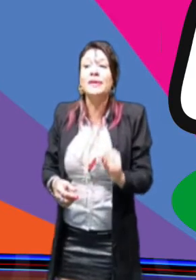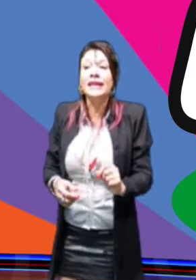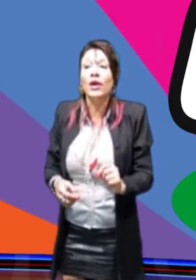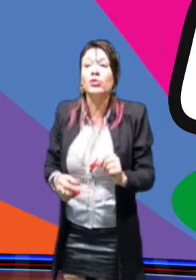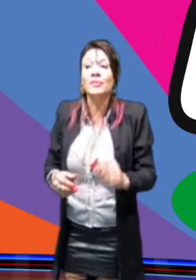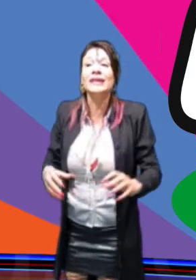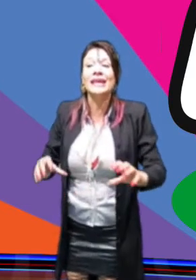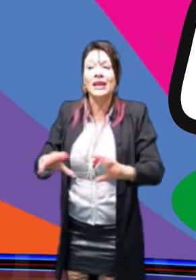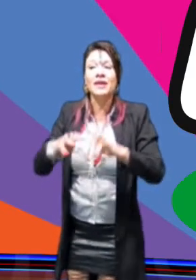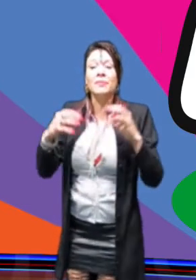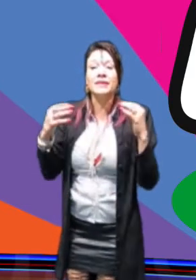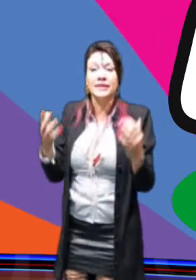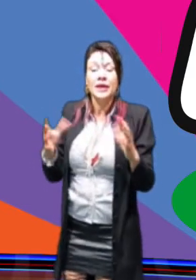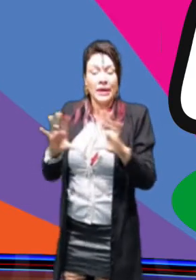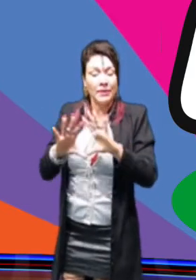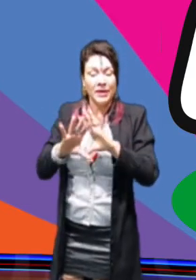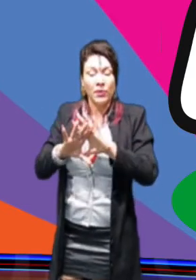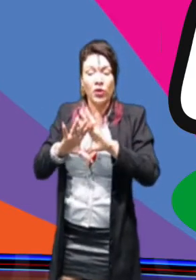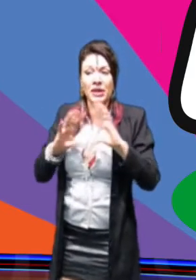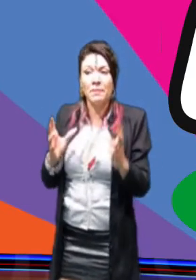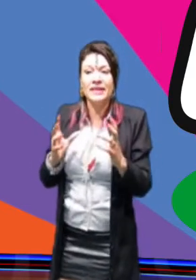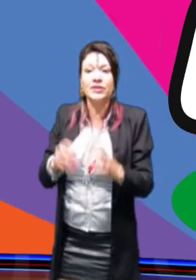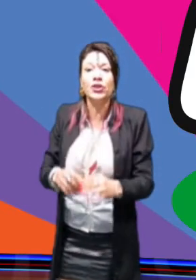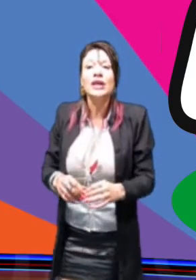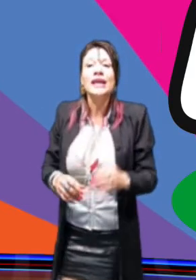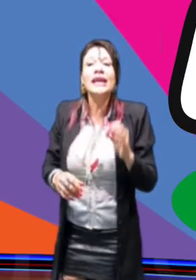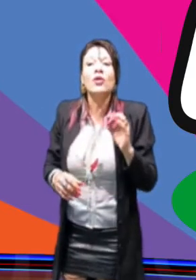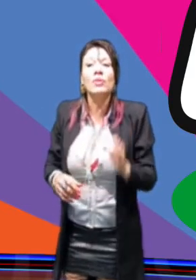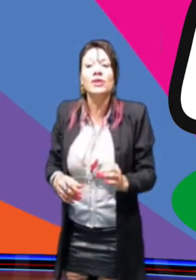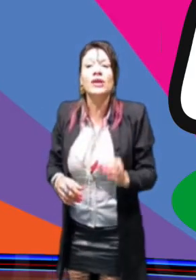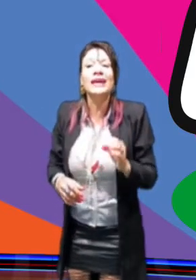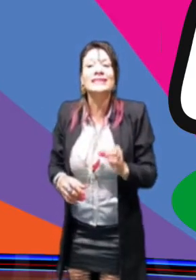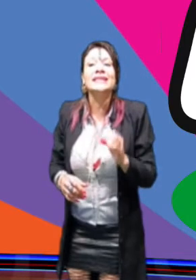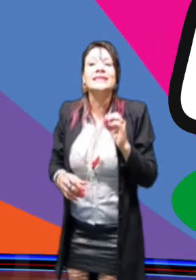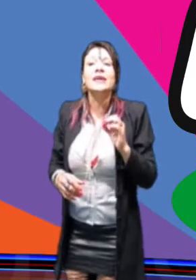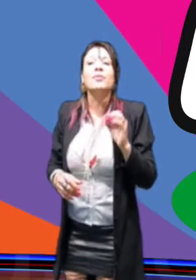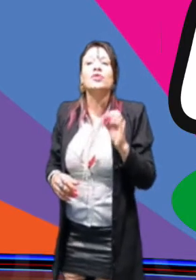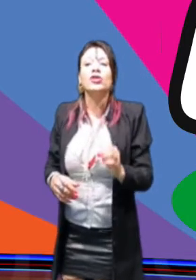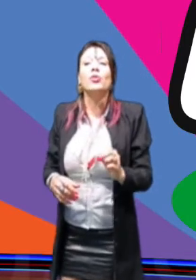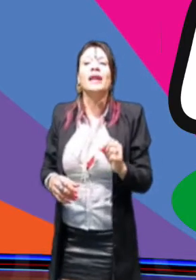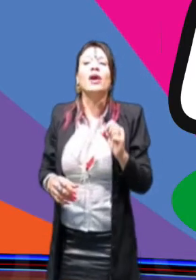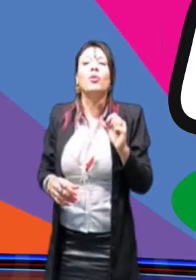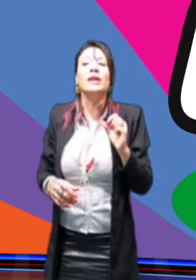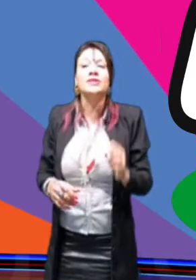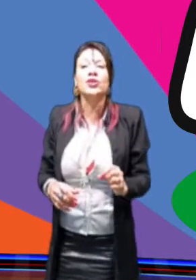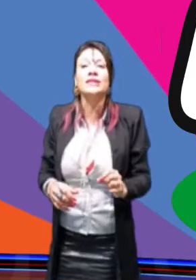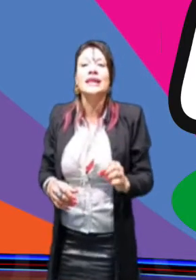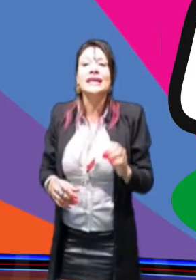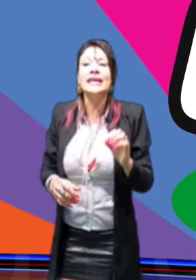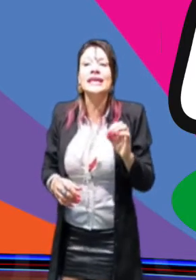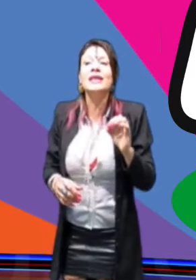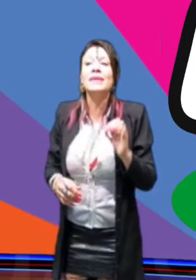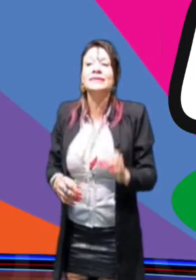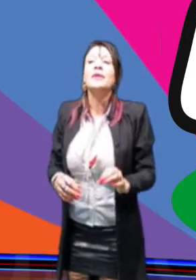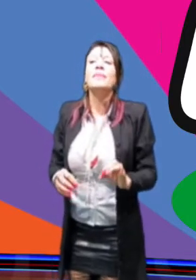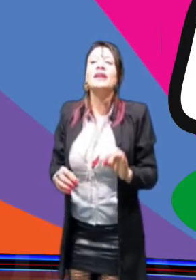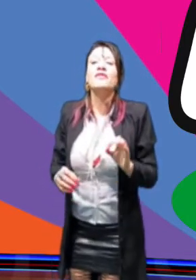explica justamente, queda bien de modo bien explícito, el aumento de casi el 16% para las jubilaciones y